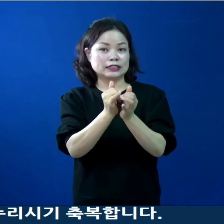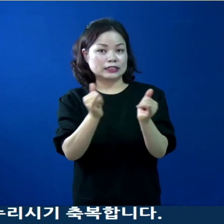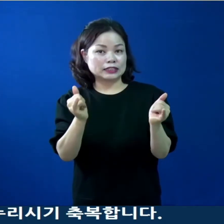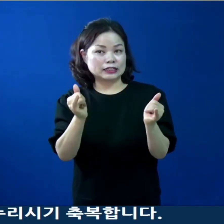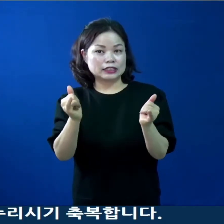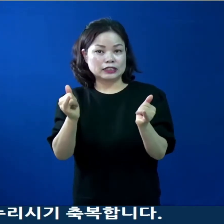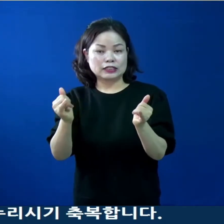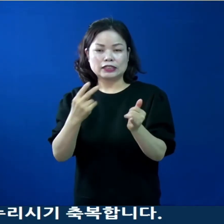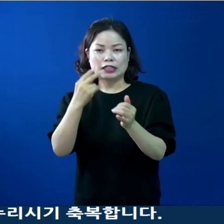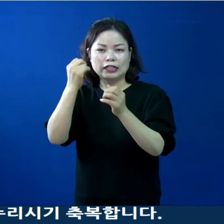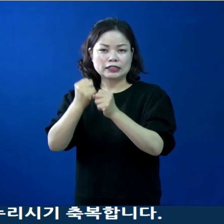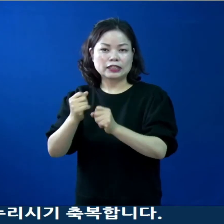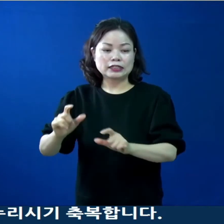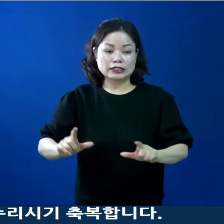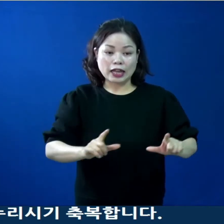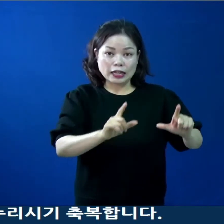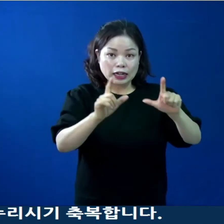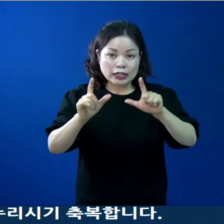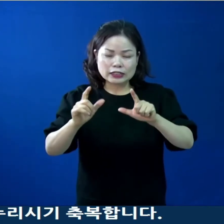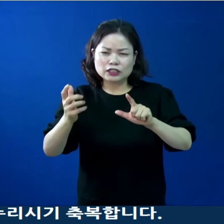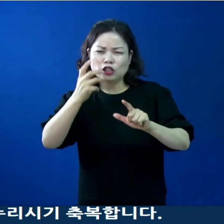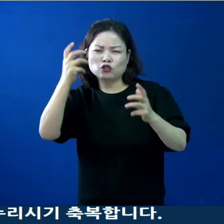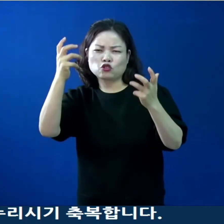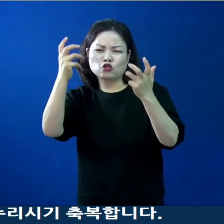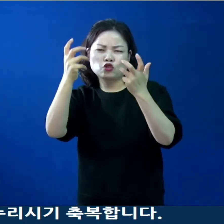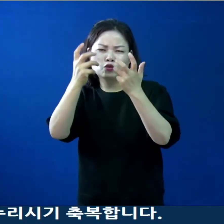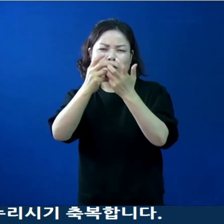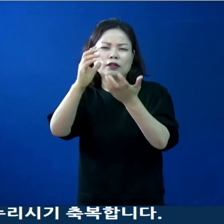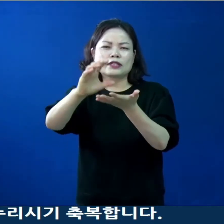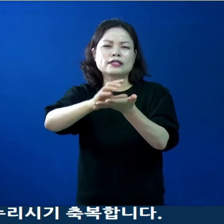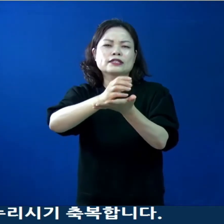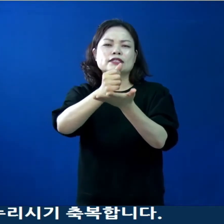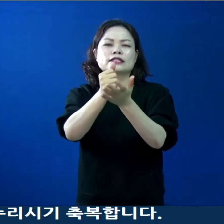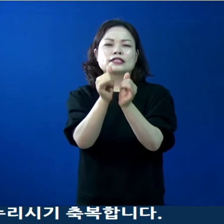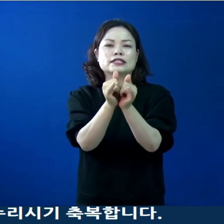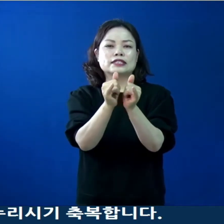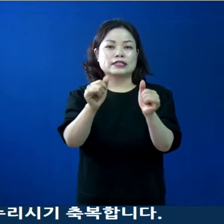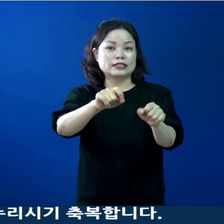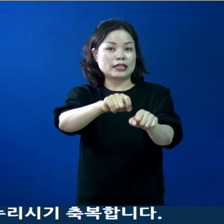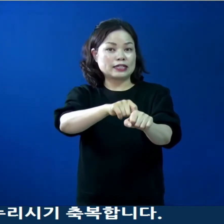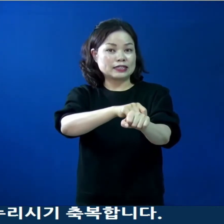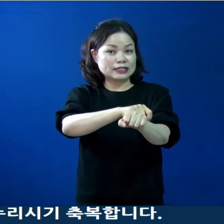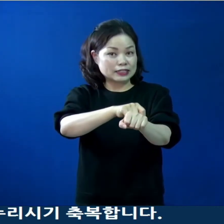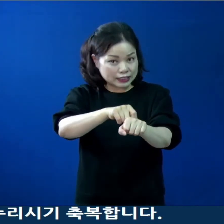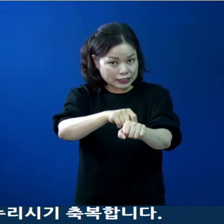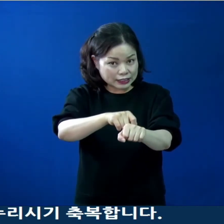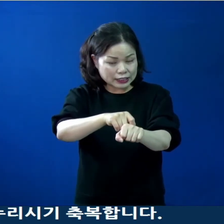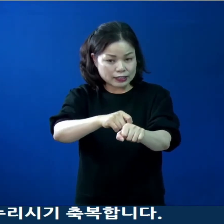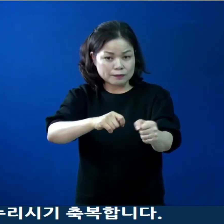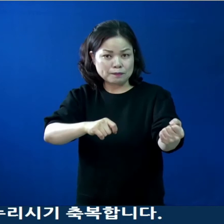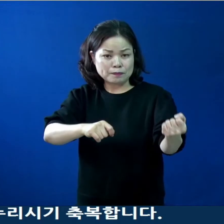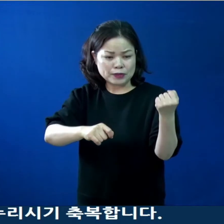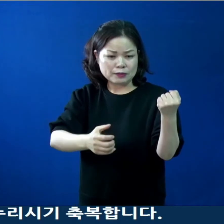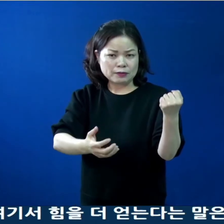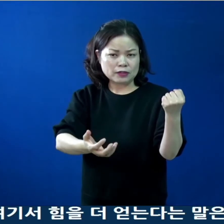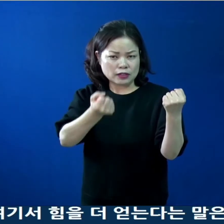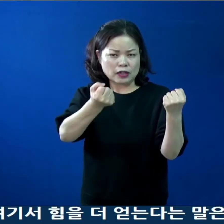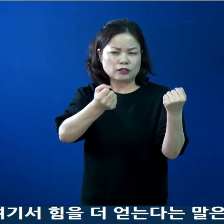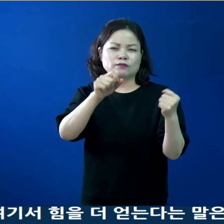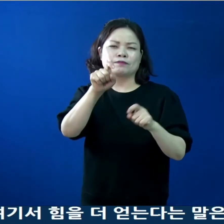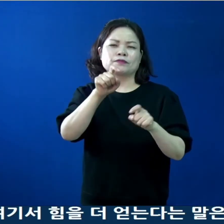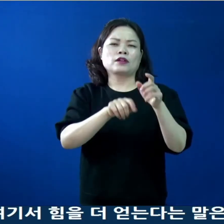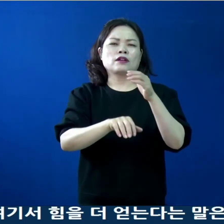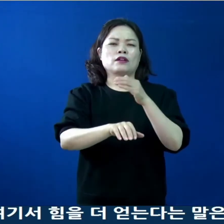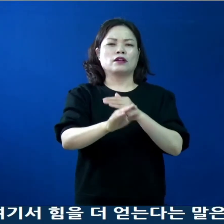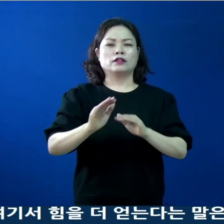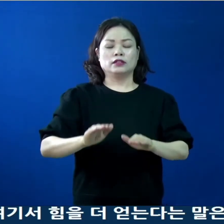교제 속에서 살아가는 성령 충만한 그리스도인의 특징이 되는 것입니다. 힘을 얻어서 더 나아가는 것,